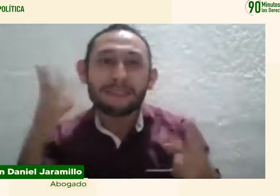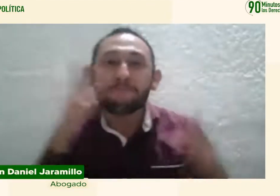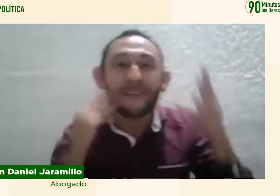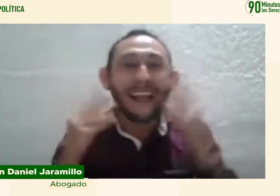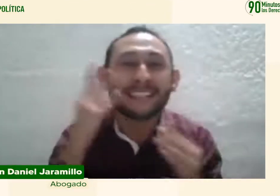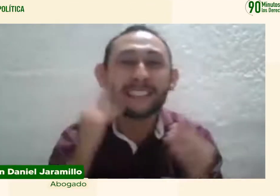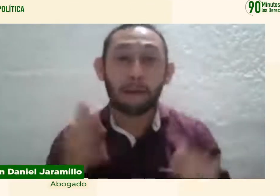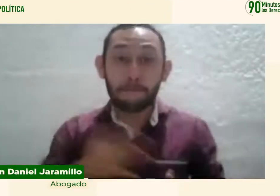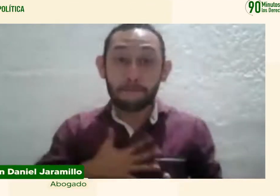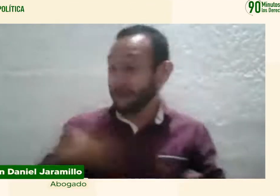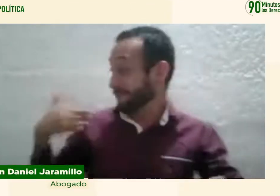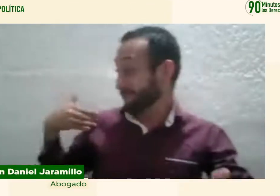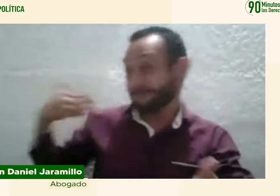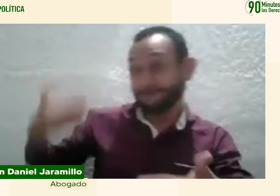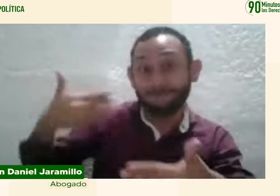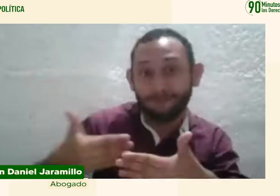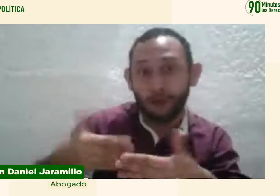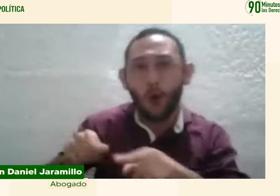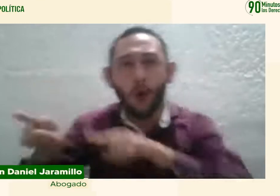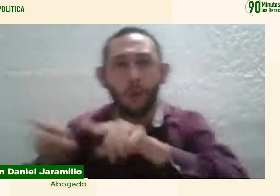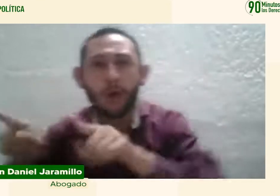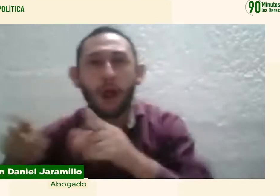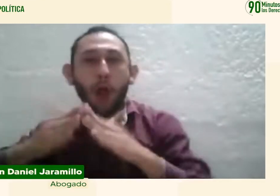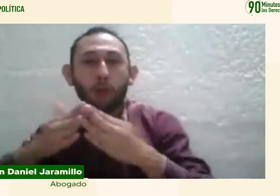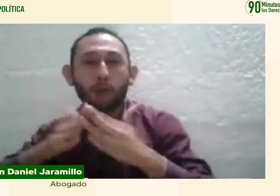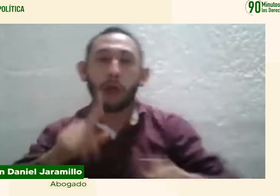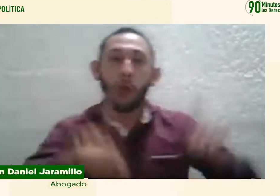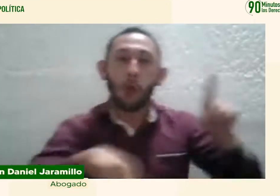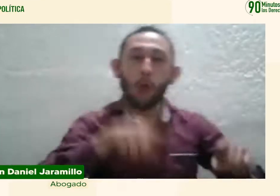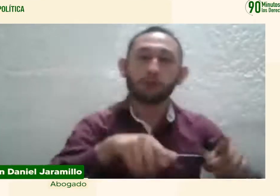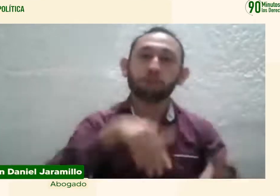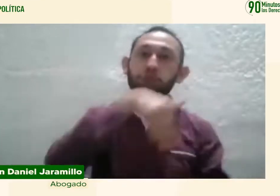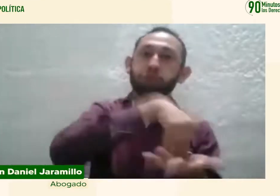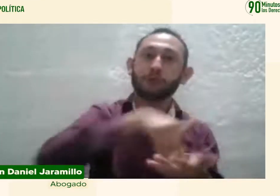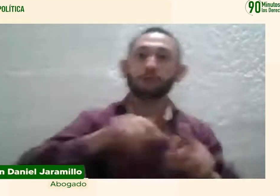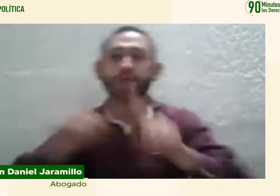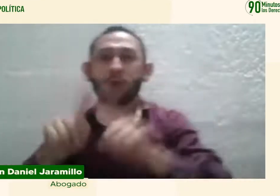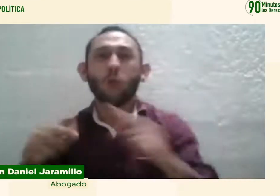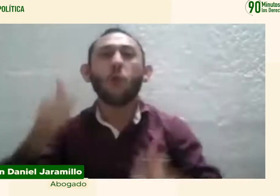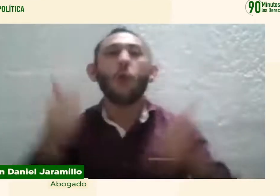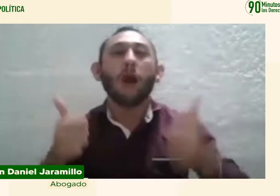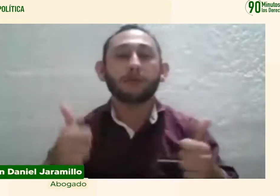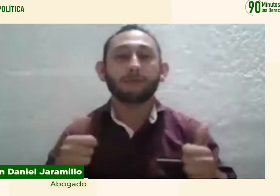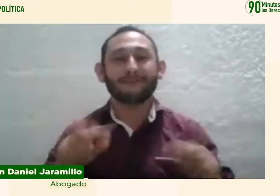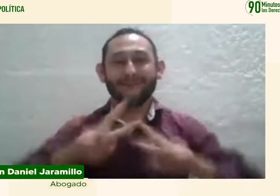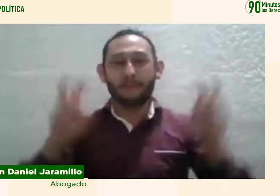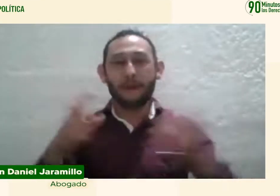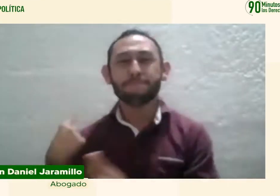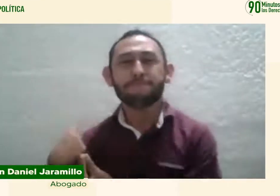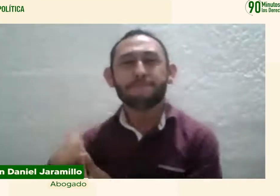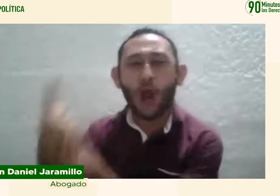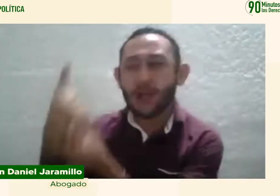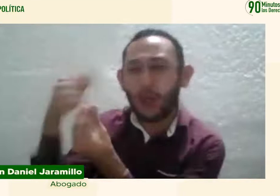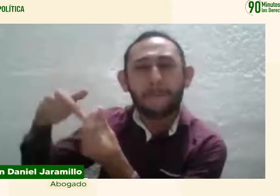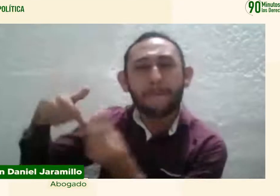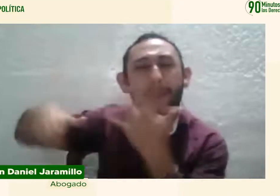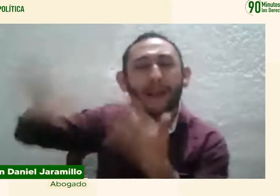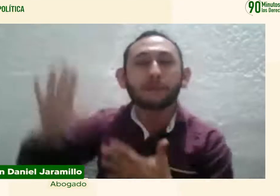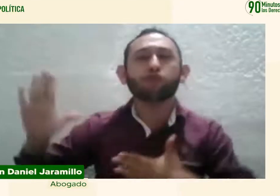político desde mi experiencia y lo que yo he visto en diferentes comunidades las posiciones que